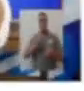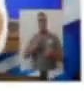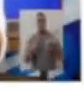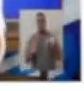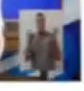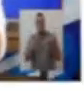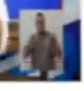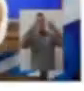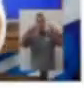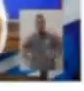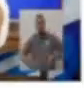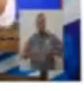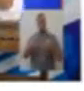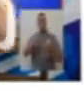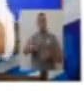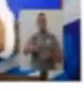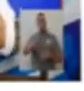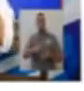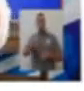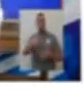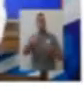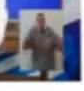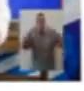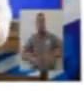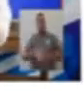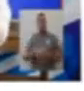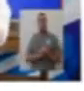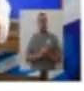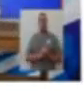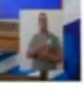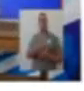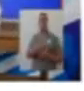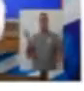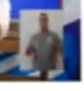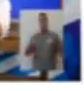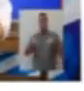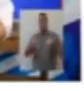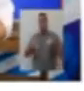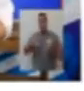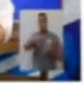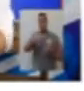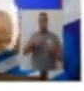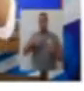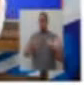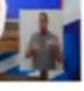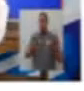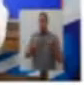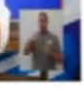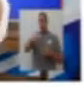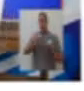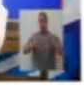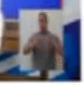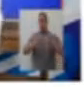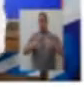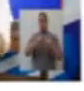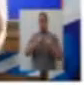pernambuco serão investidos 23 milhões de reais para oferecer internet gratuita aos alunos que estão com as aulas à